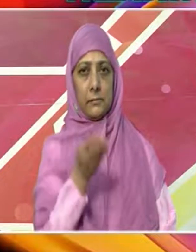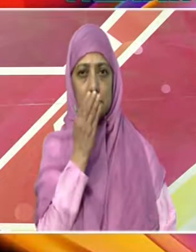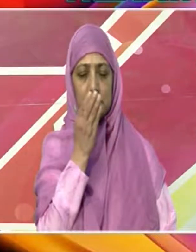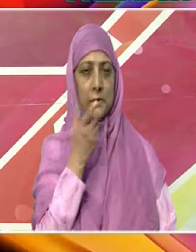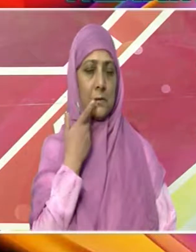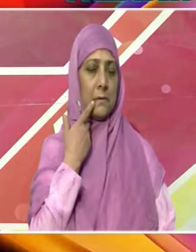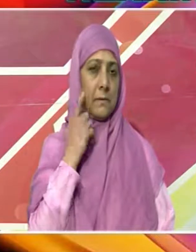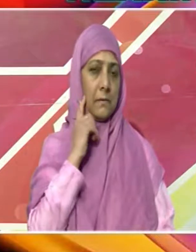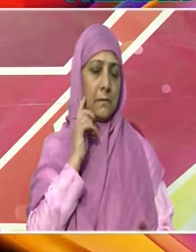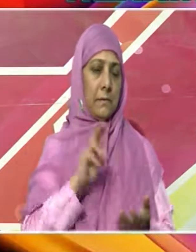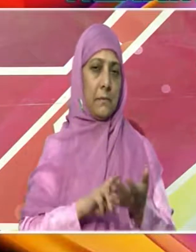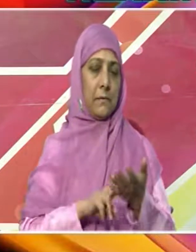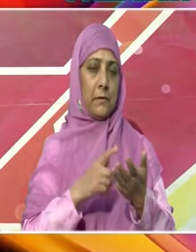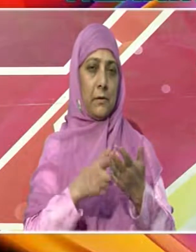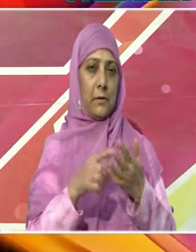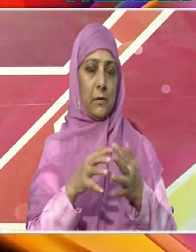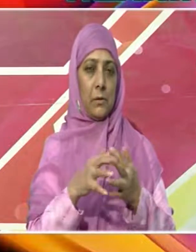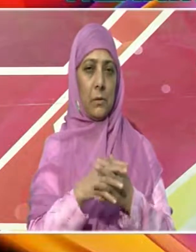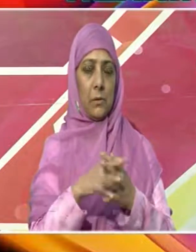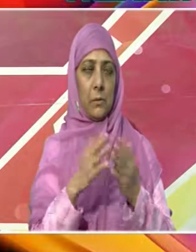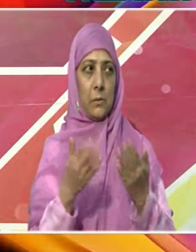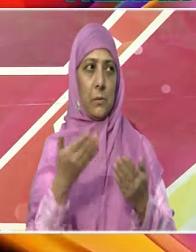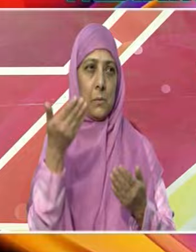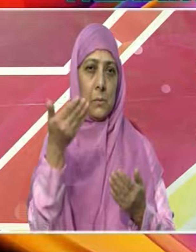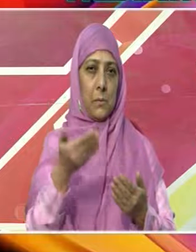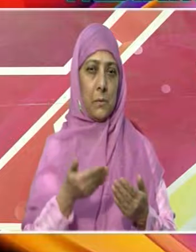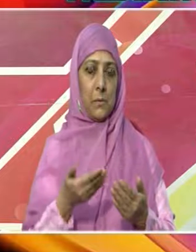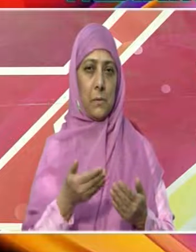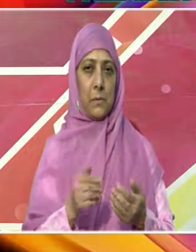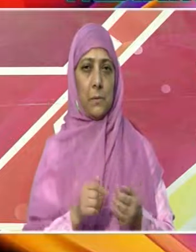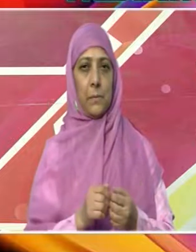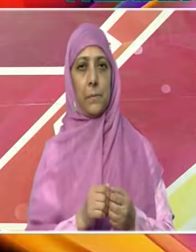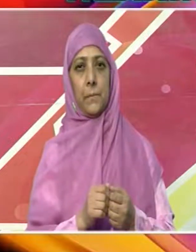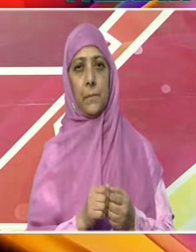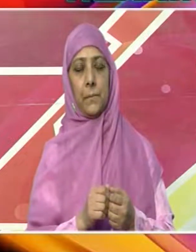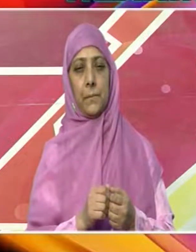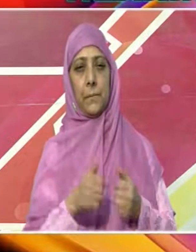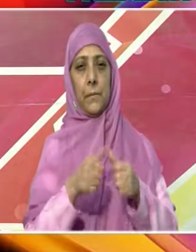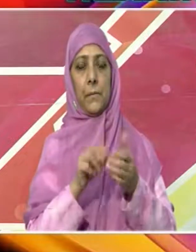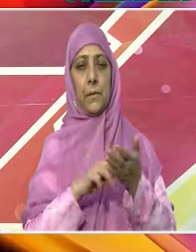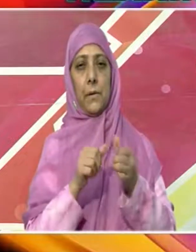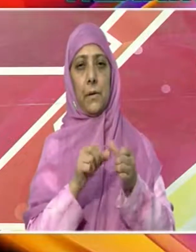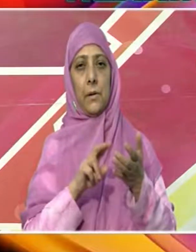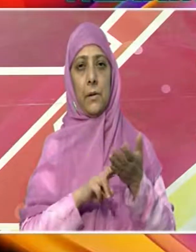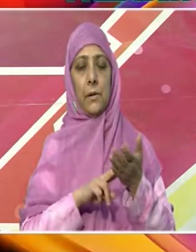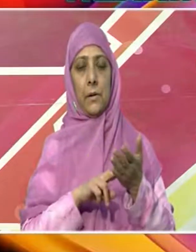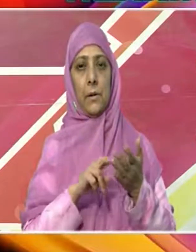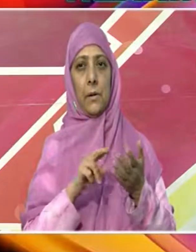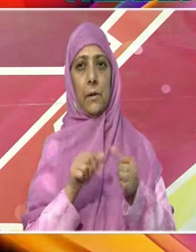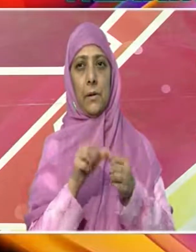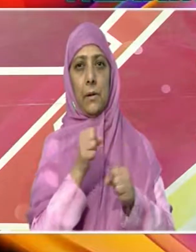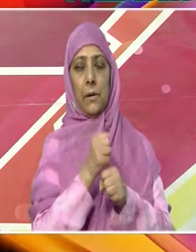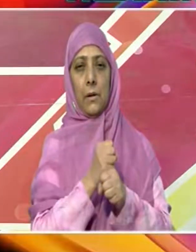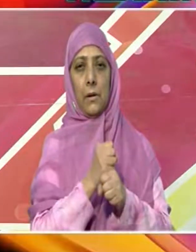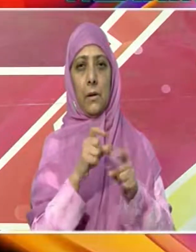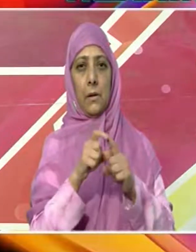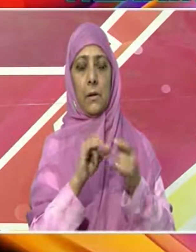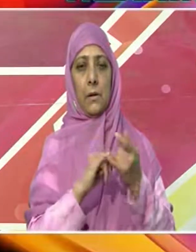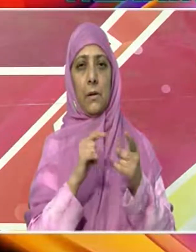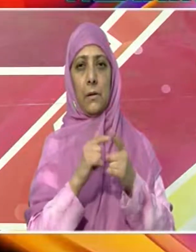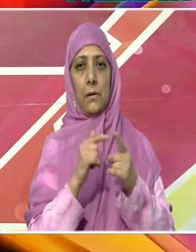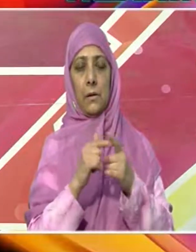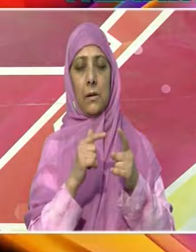समाज से महरूम अपराध के लिए आज का खुश उसी खबरनामा अनंतनाग जिले के तंग paavasagam